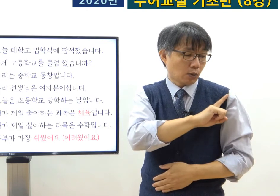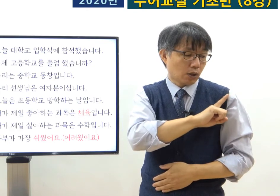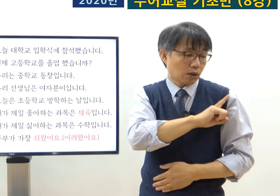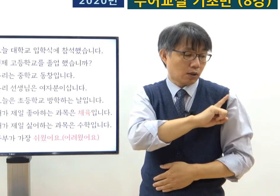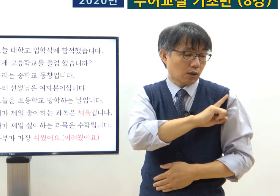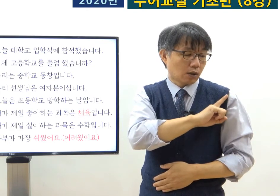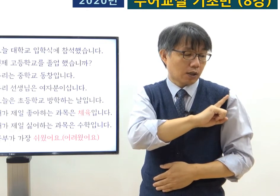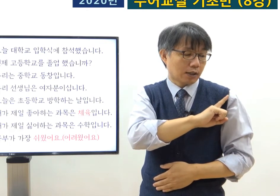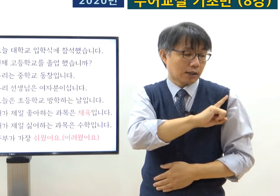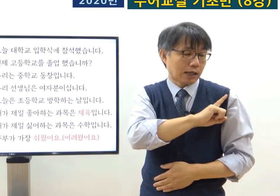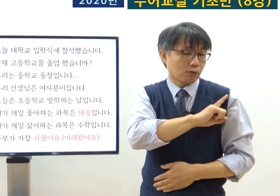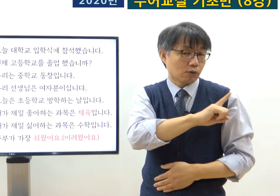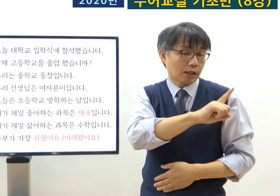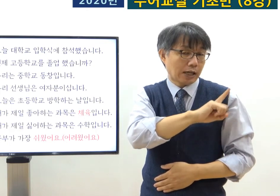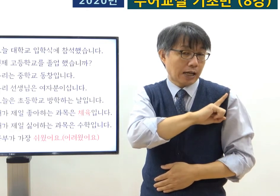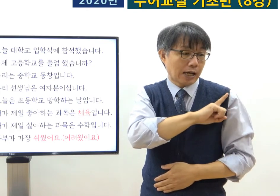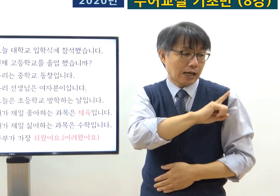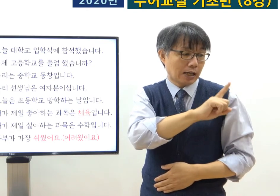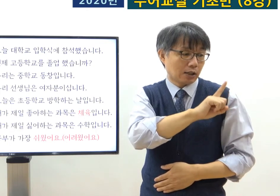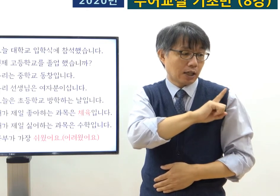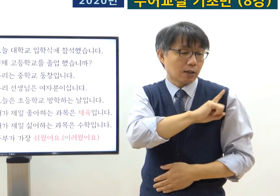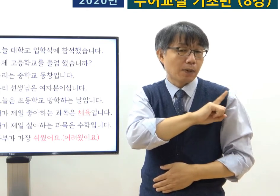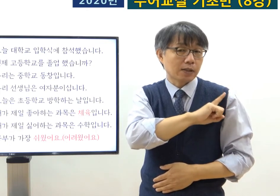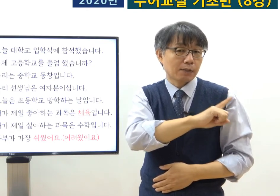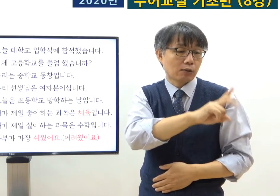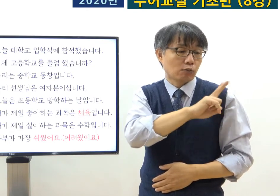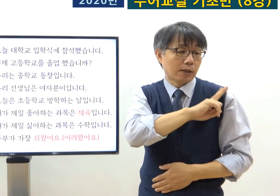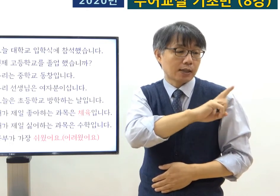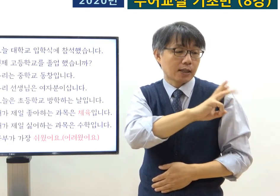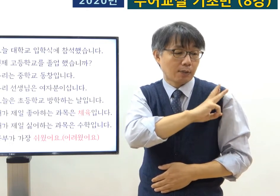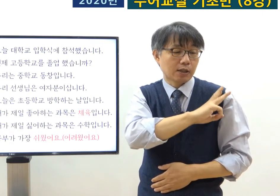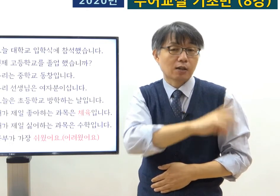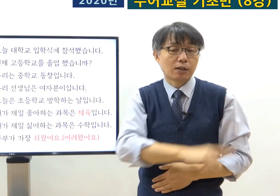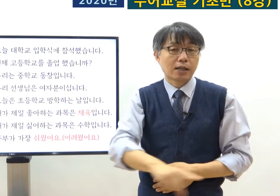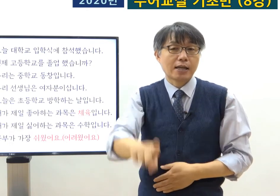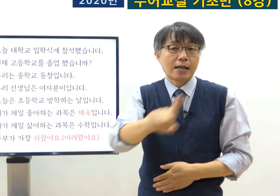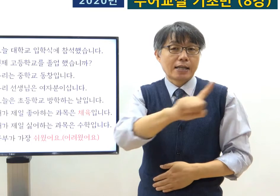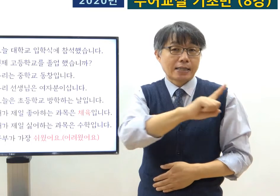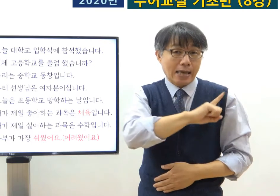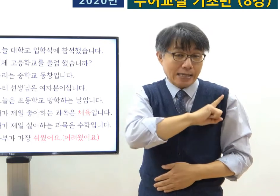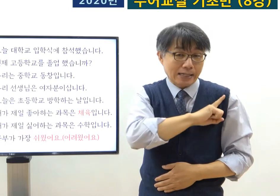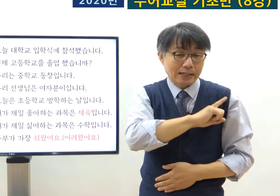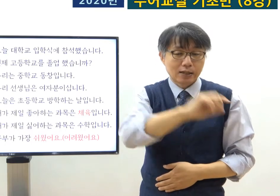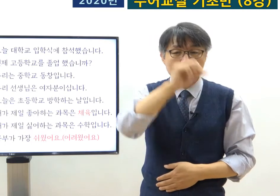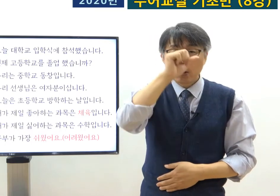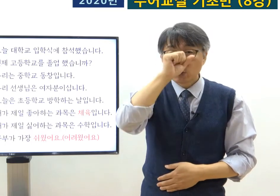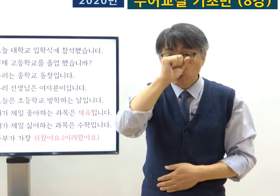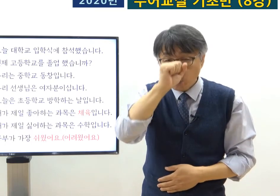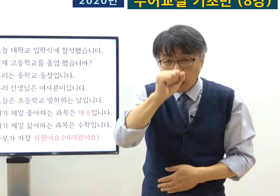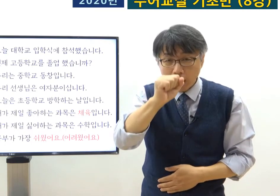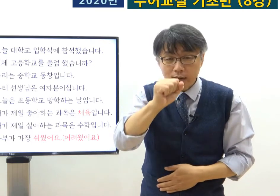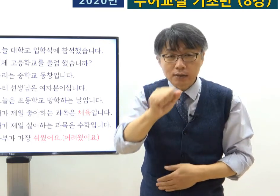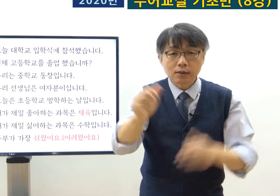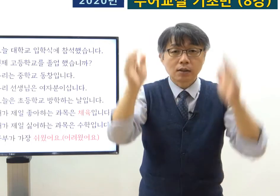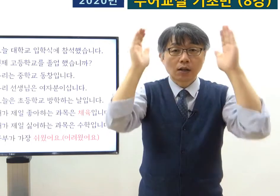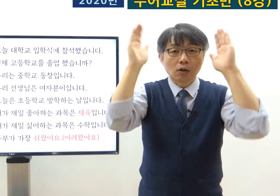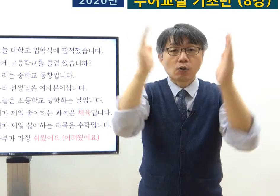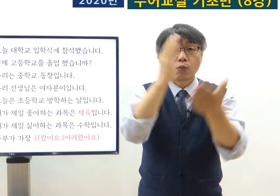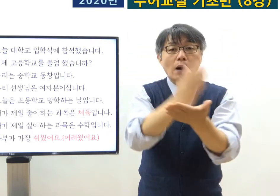여기 어깨 날개 축지대 하나, 이게 첫 번째입니다. 두 번째, 세 번째 이렇게 표현하는데 제일 좋아하는